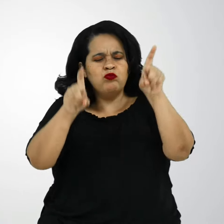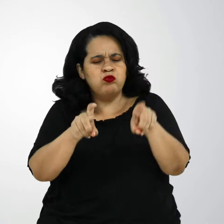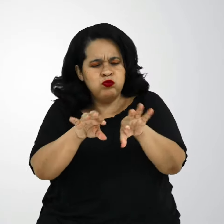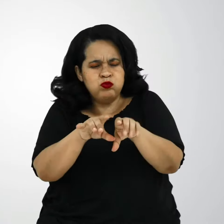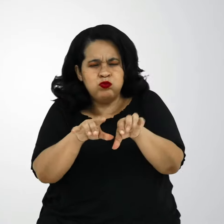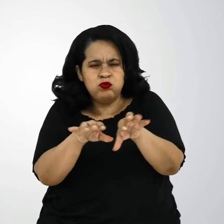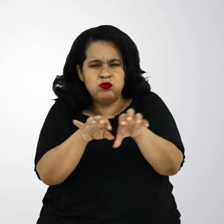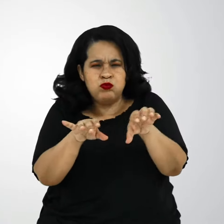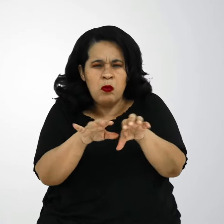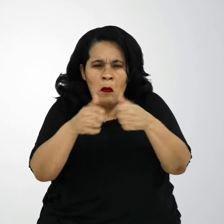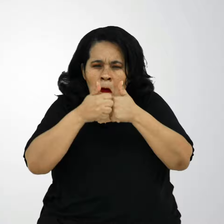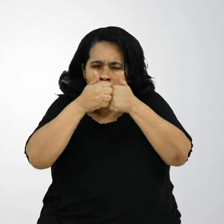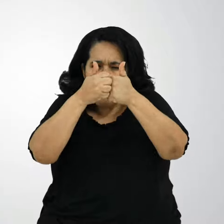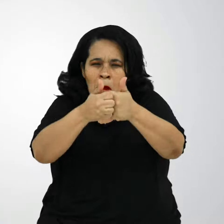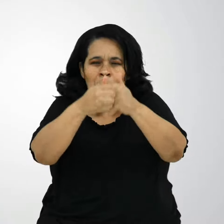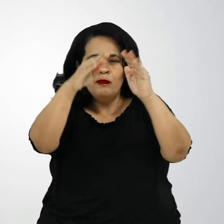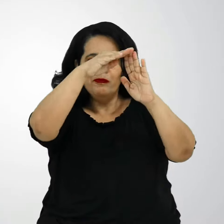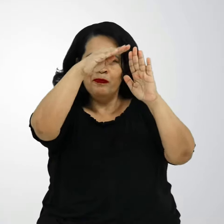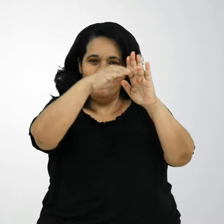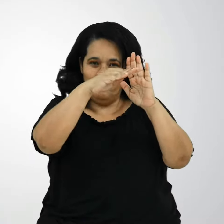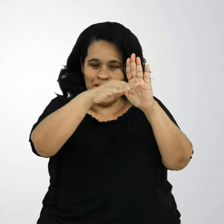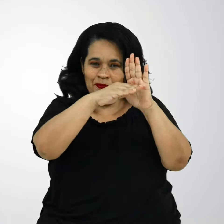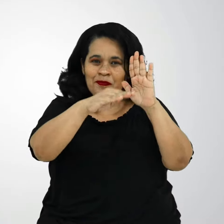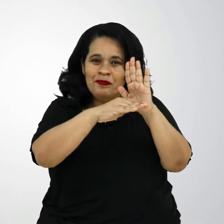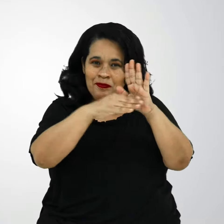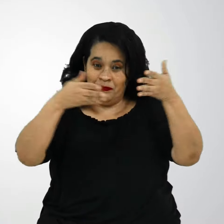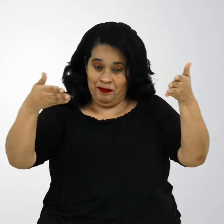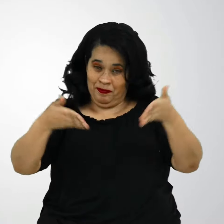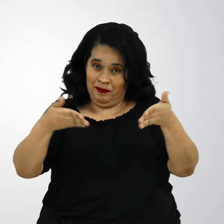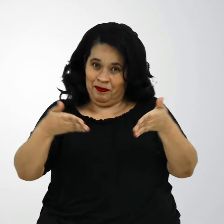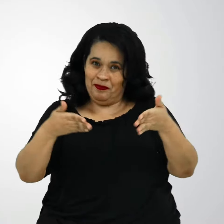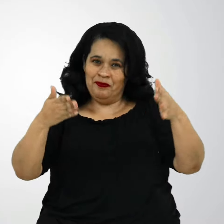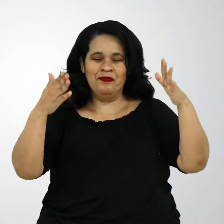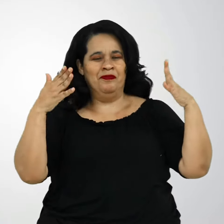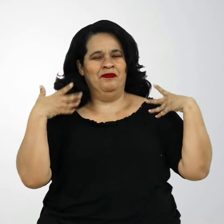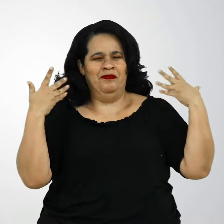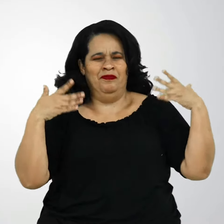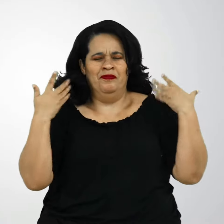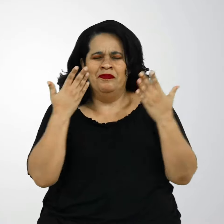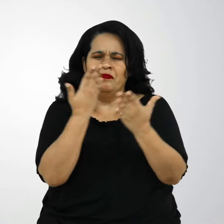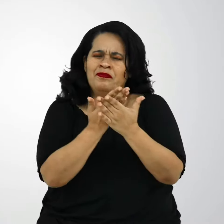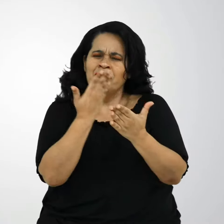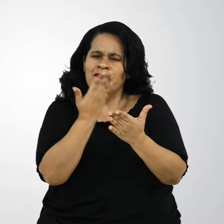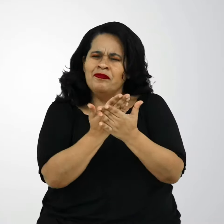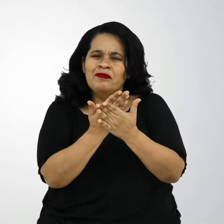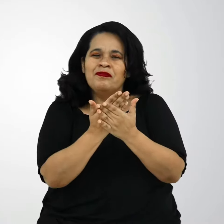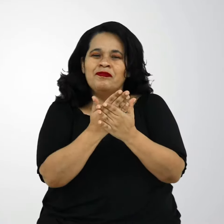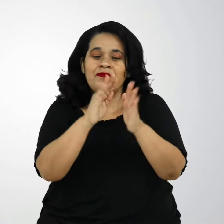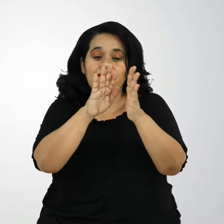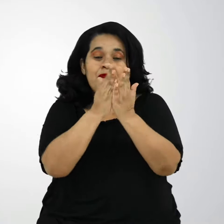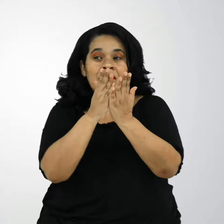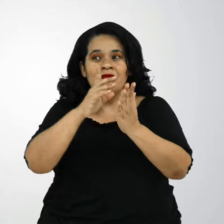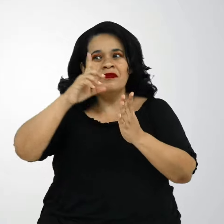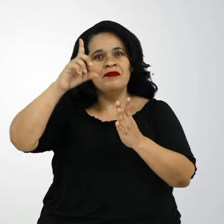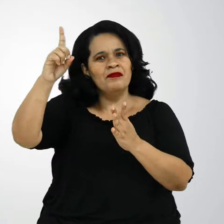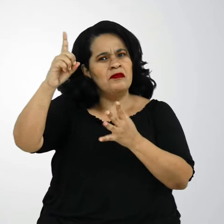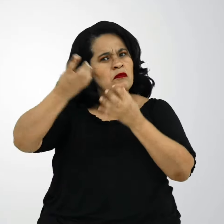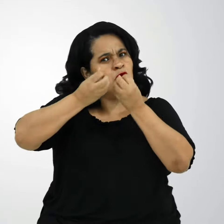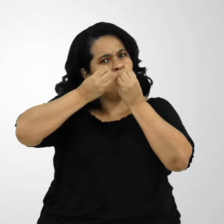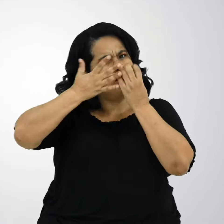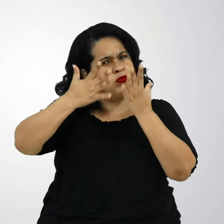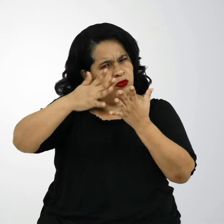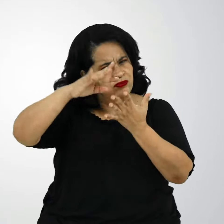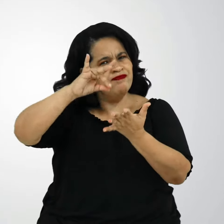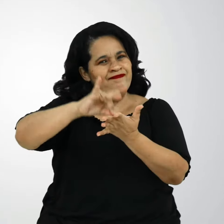acompanhando esse programa. Sempre uma alegria estar aqui. Estudar a palavra é sempre uma alegria. E